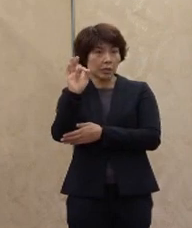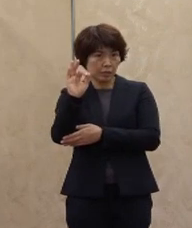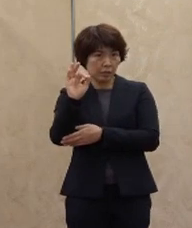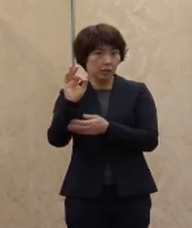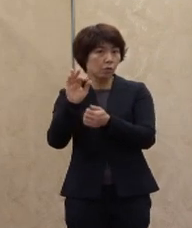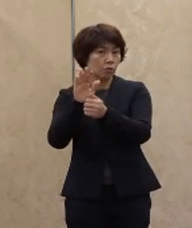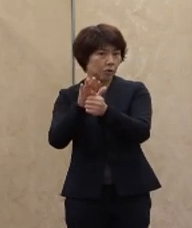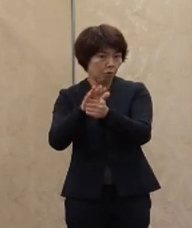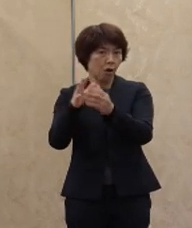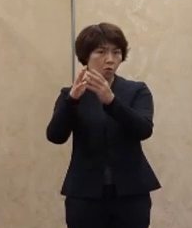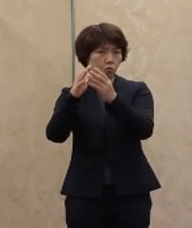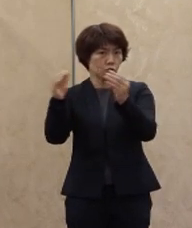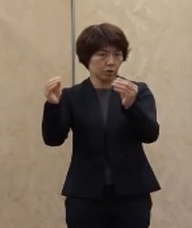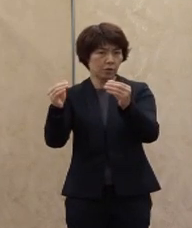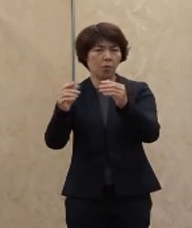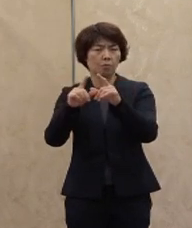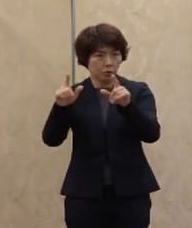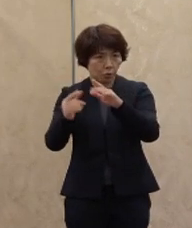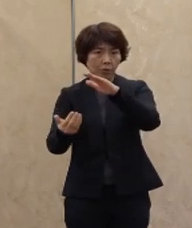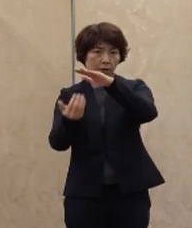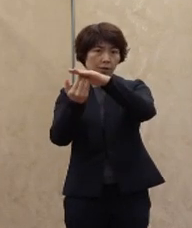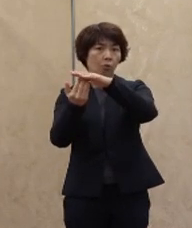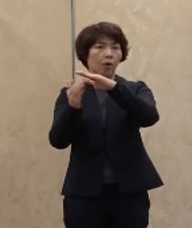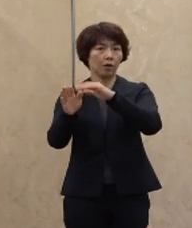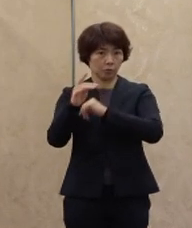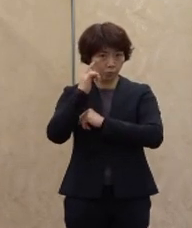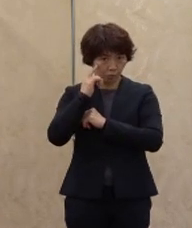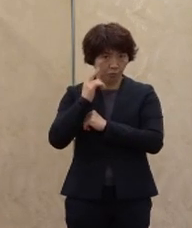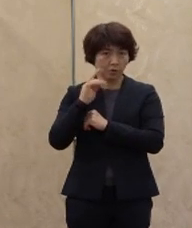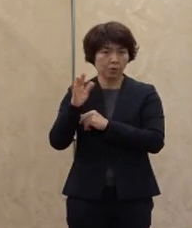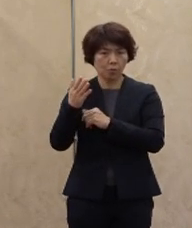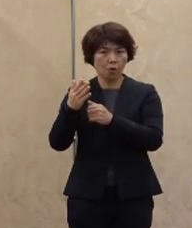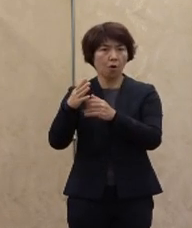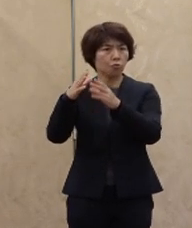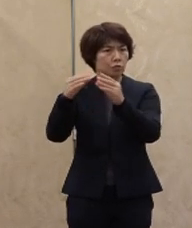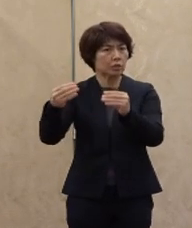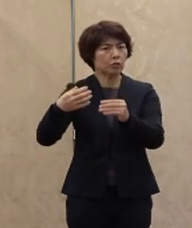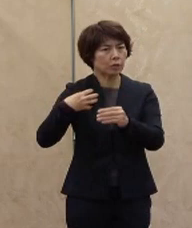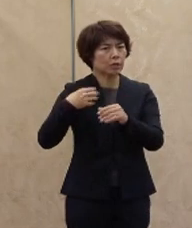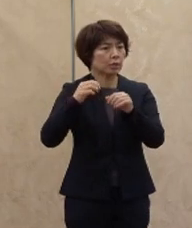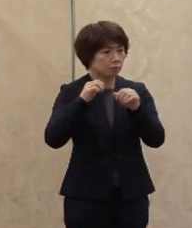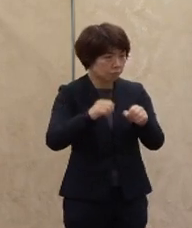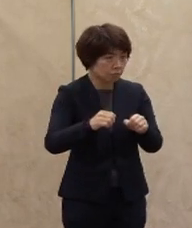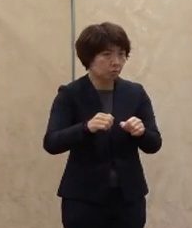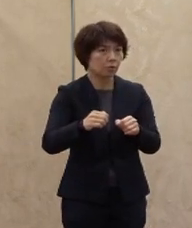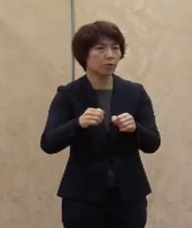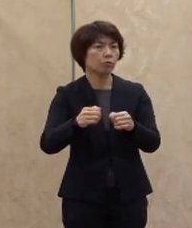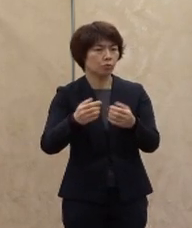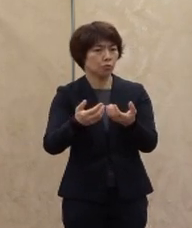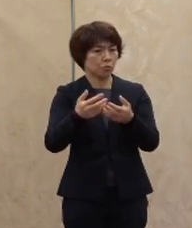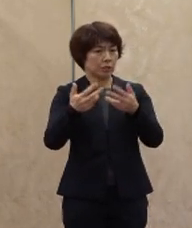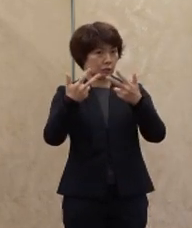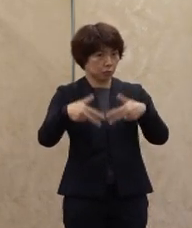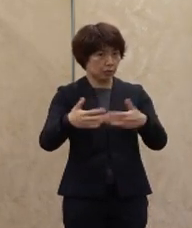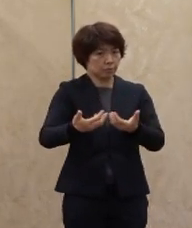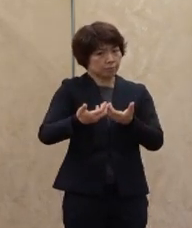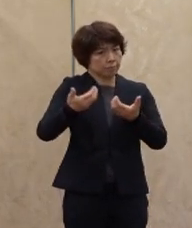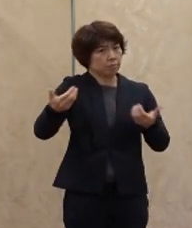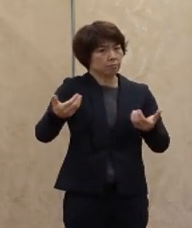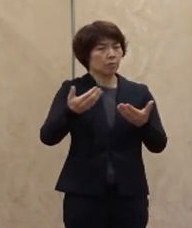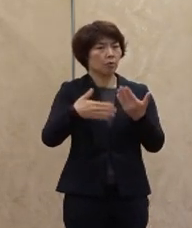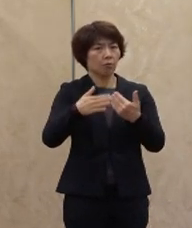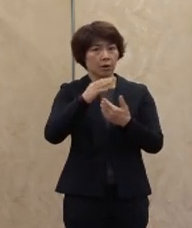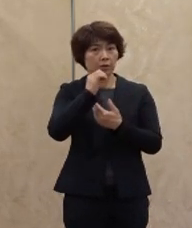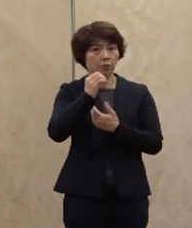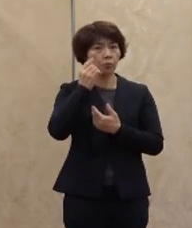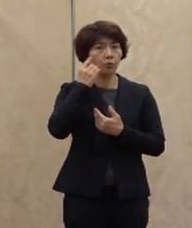り国として、限度も当然あると思いますけどやっていくっていう中での仕組みにした方がいいんじゃないかとは